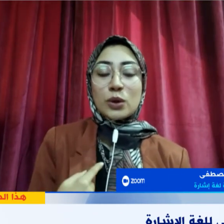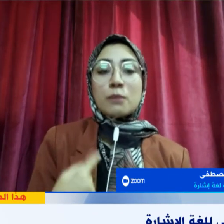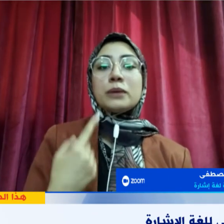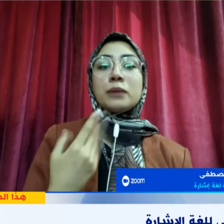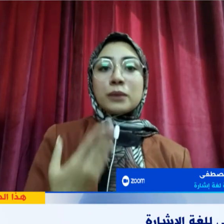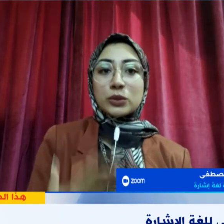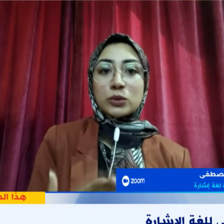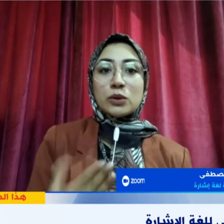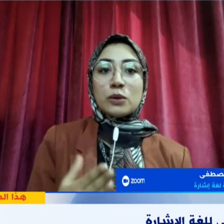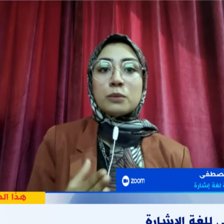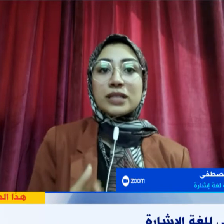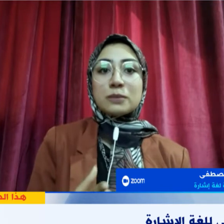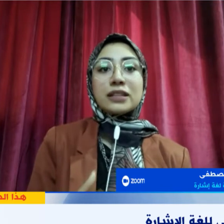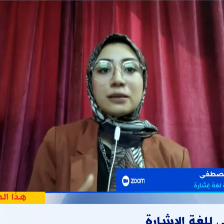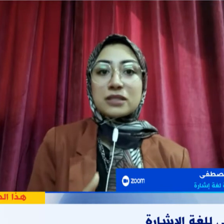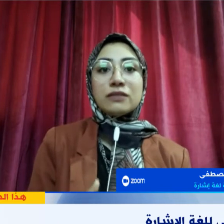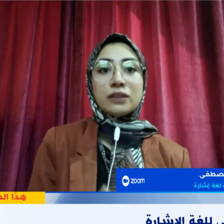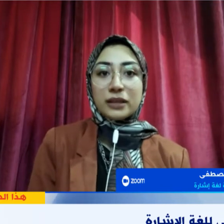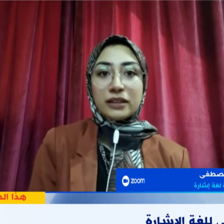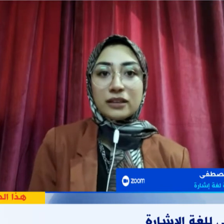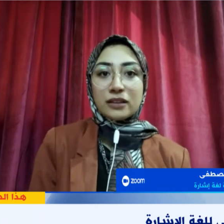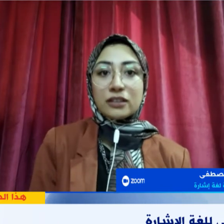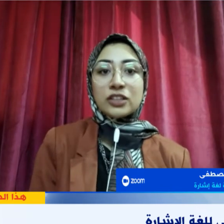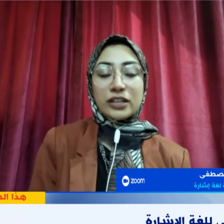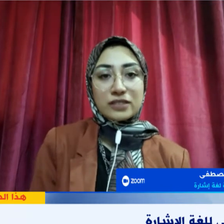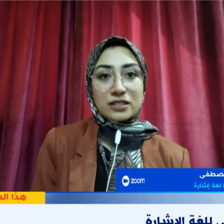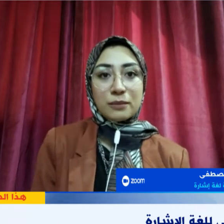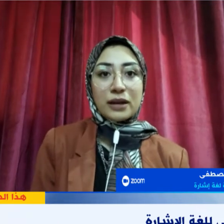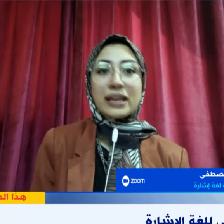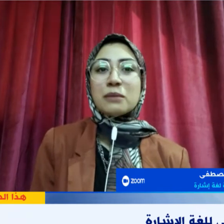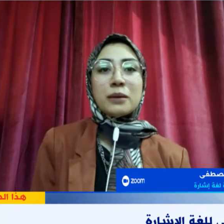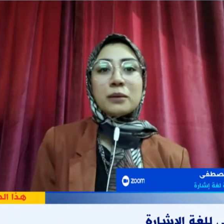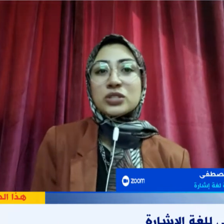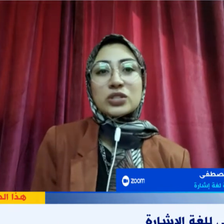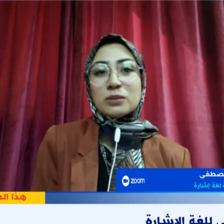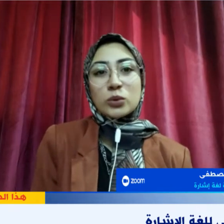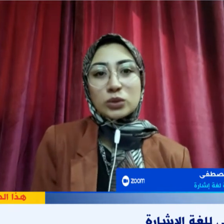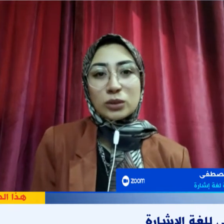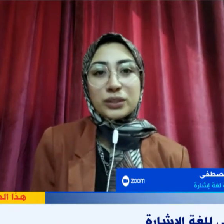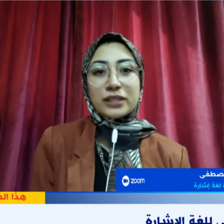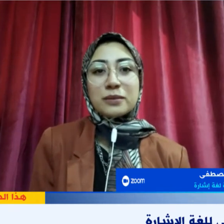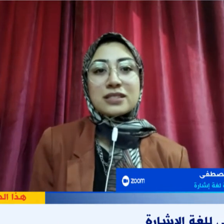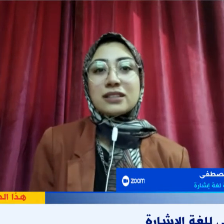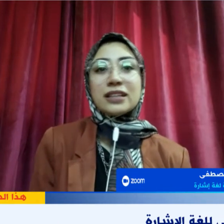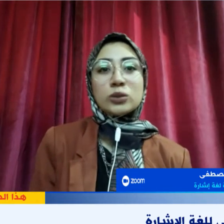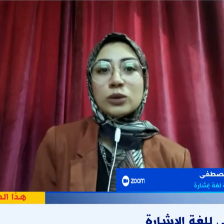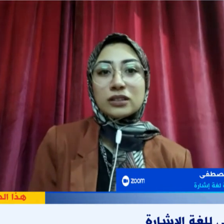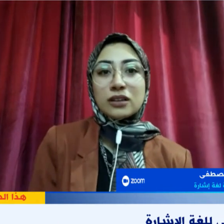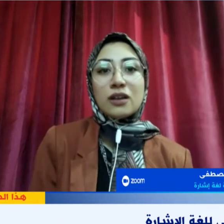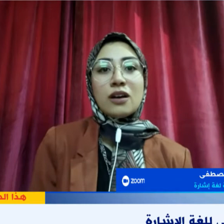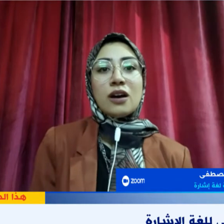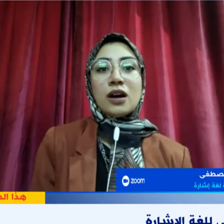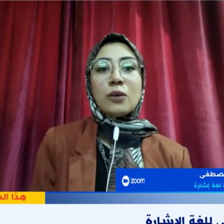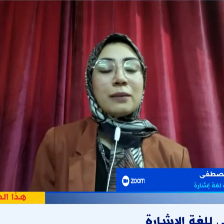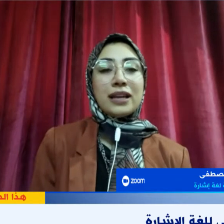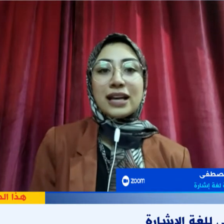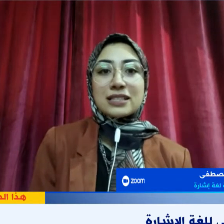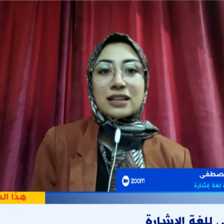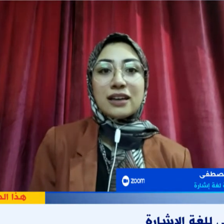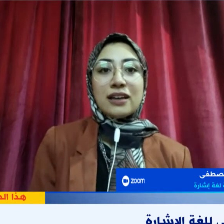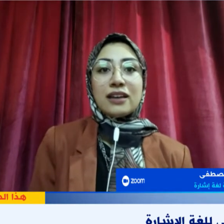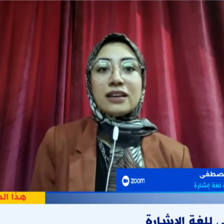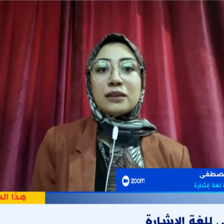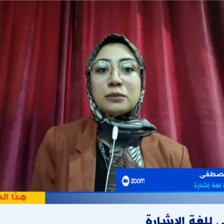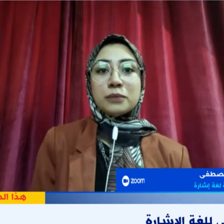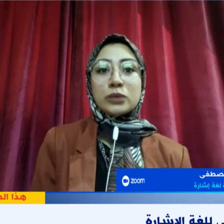نطقه بيبقى برضه بنسبة 50%. ده ضعيف السمع. يا إما بقى بيبقى شخص مولود طبيعي بس جات له جلطة أو عمل